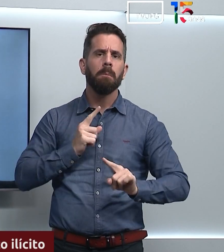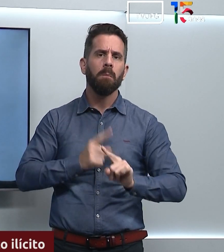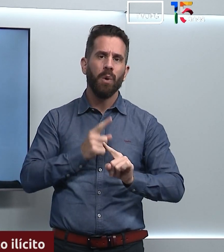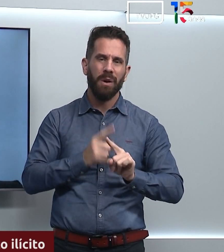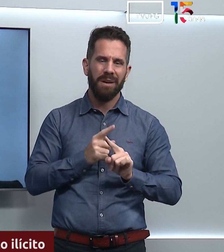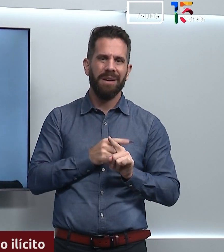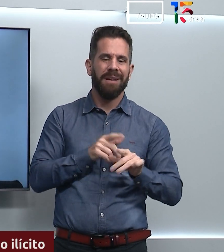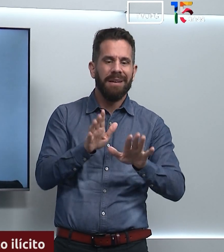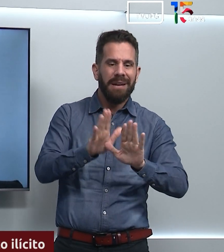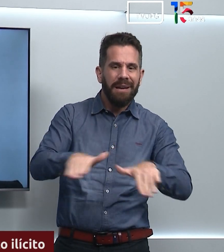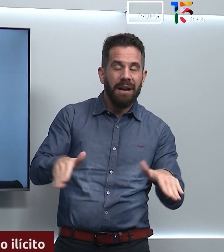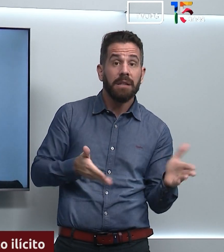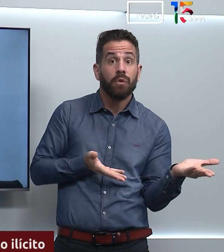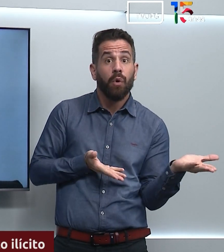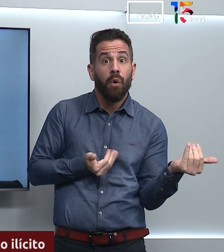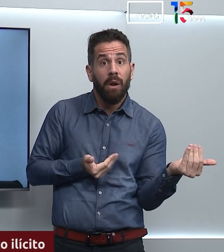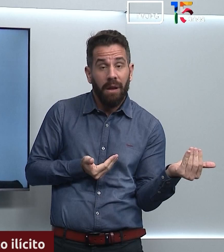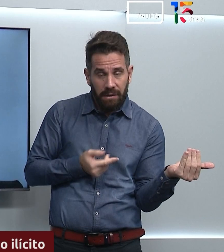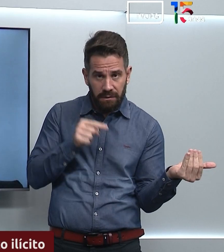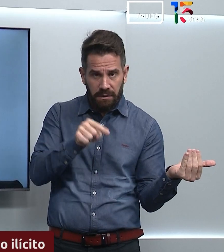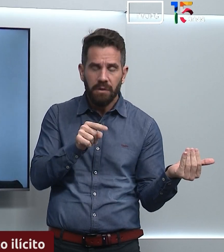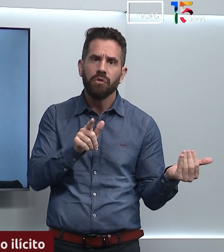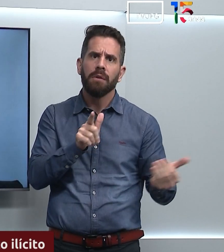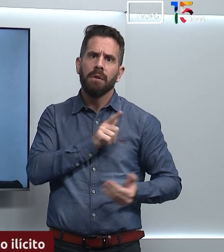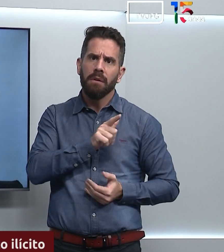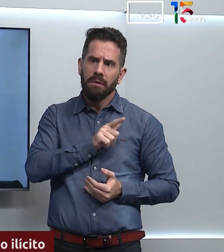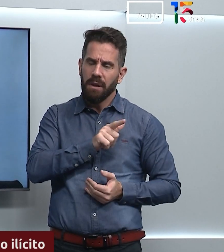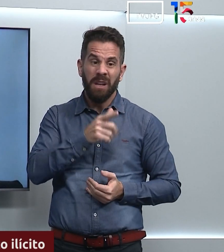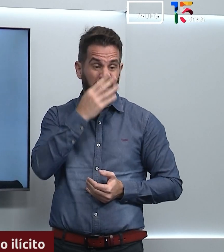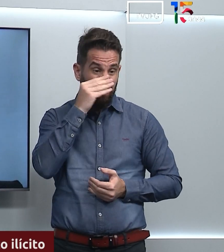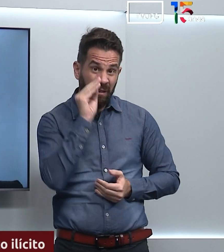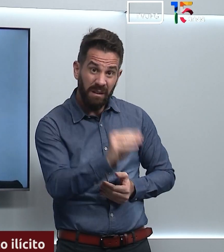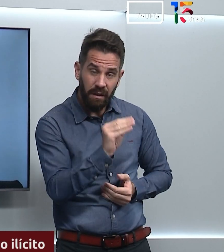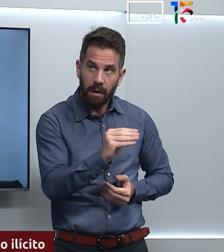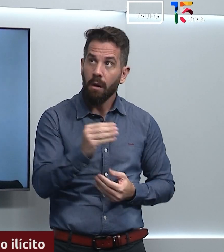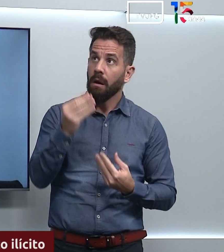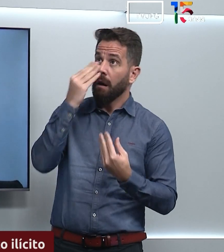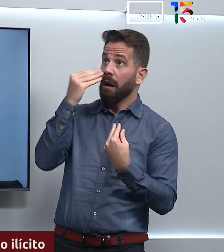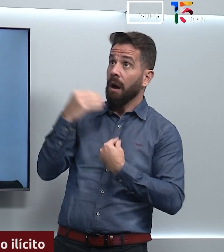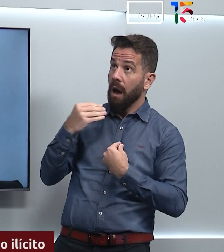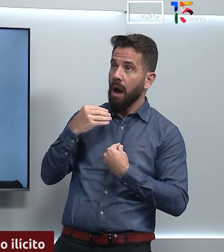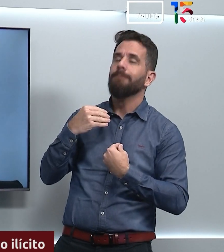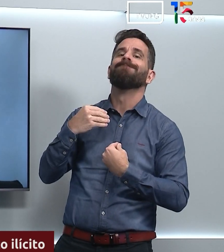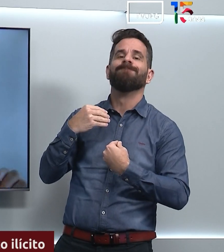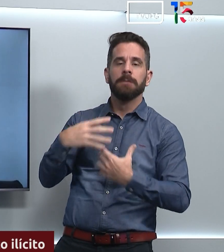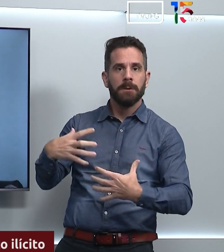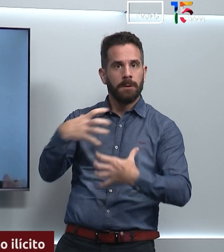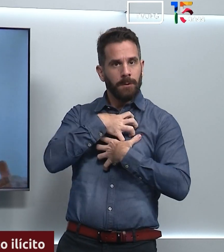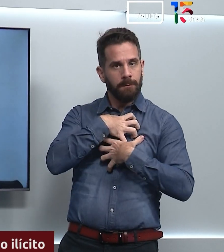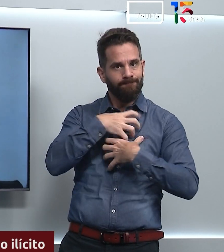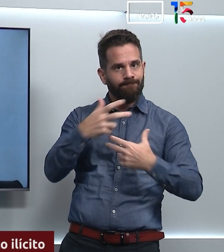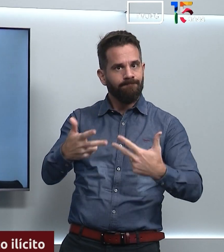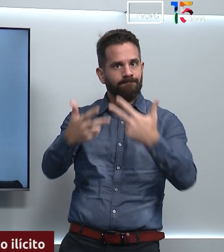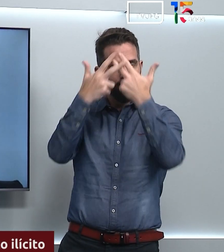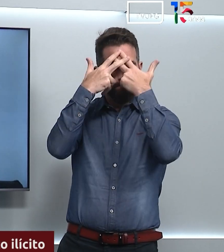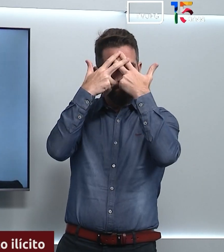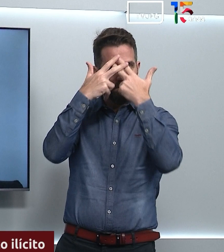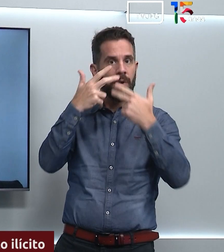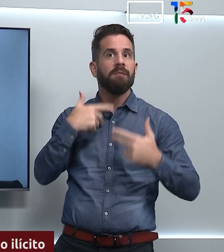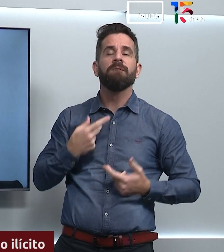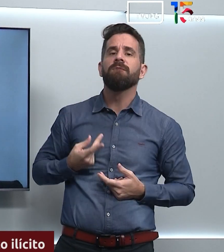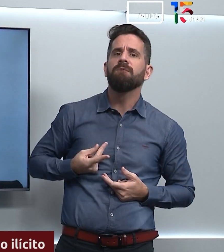abandonado, eles levam essa marca para a vida toda. Talvez eles não consigam ser adultos